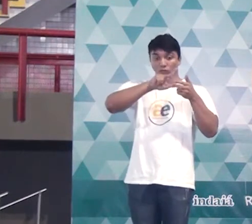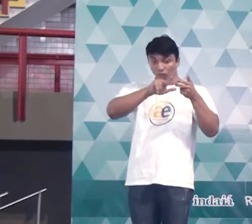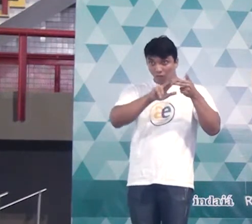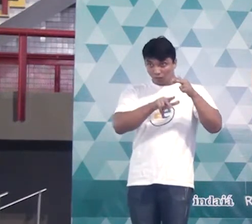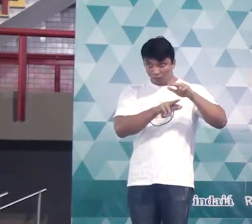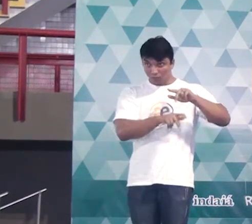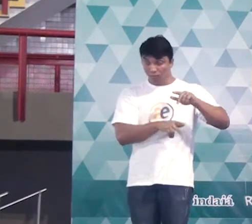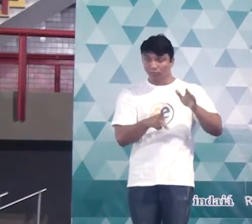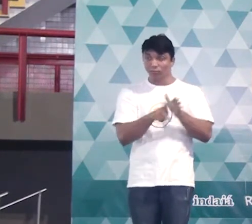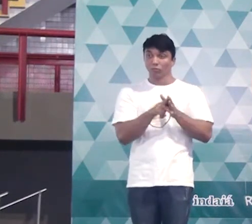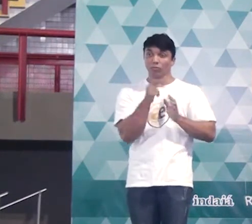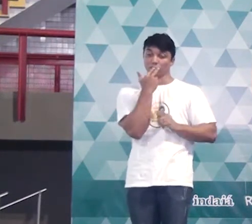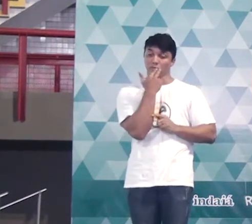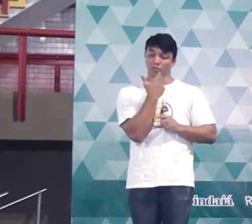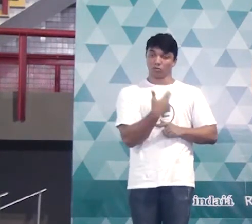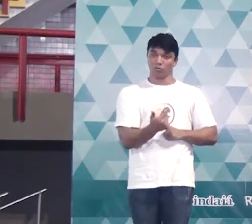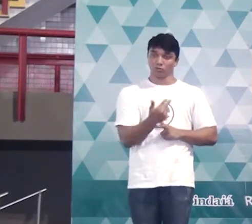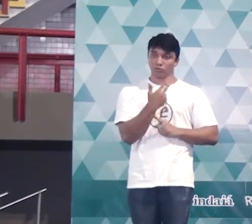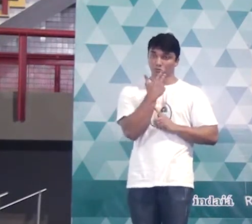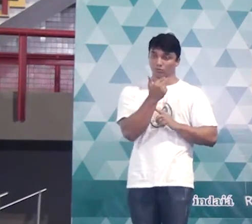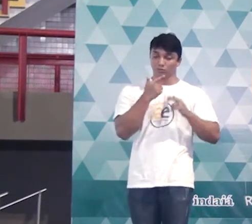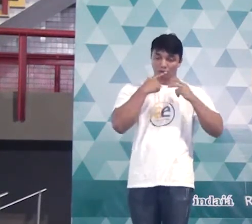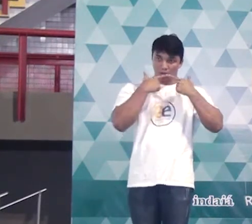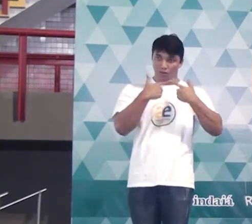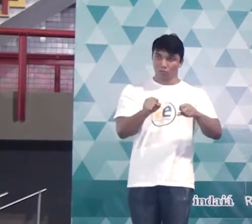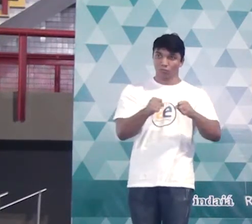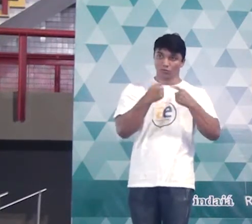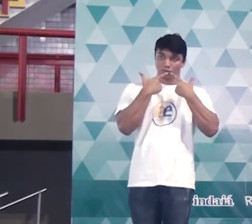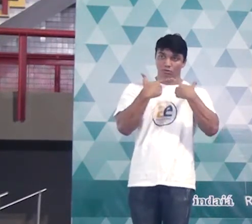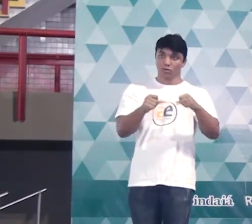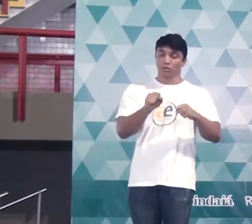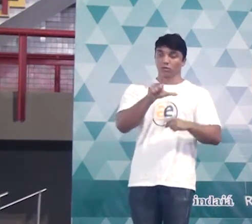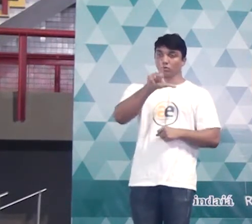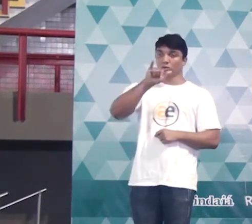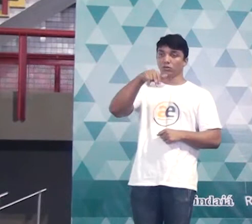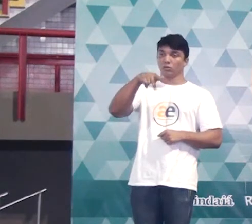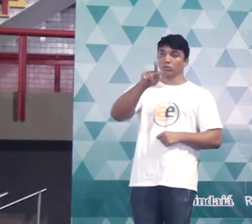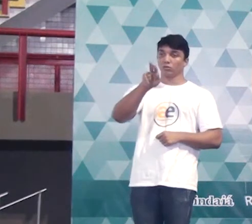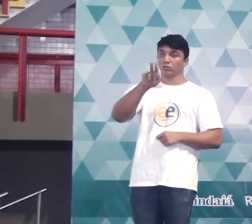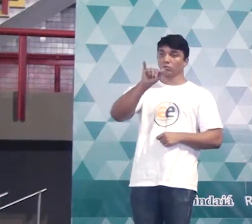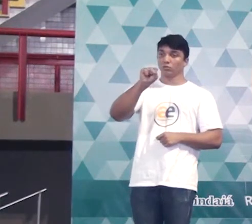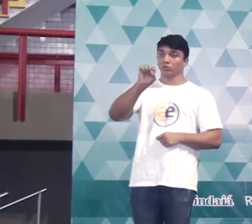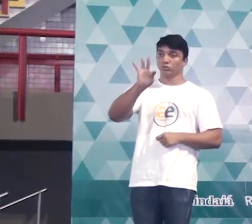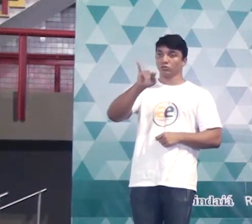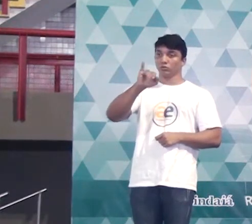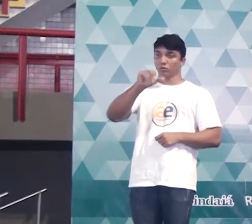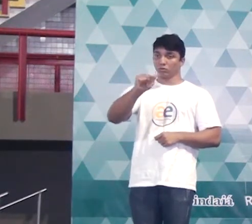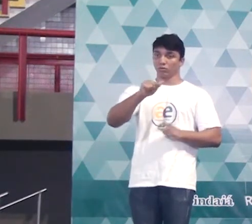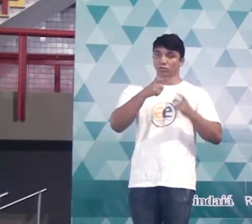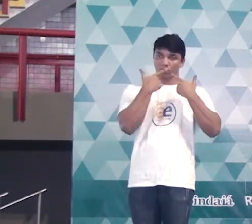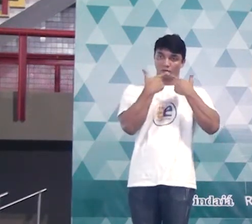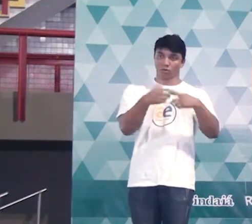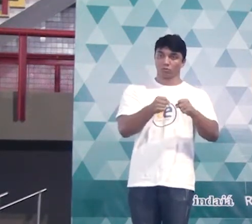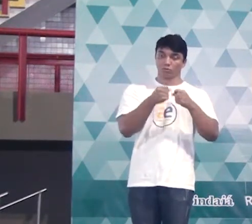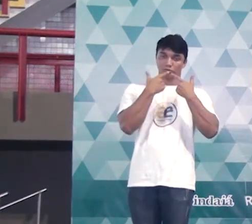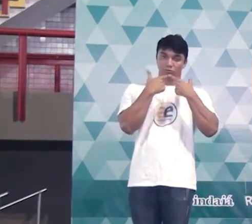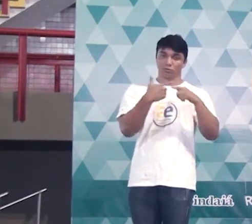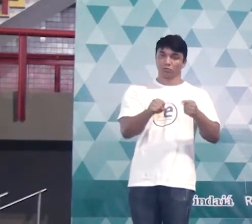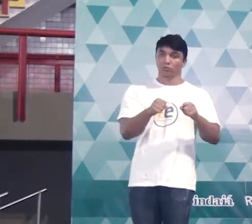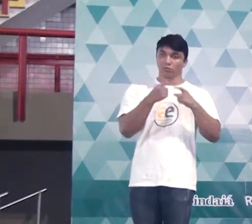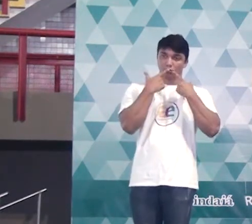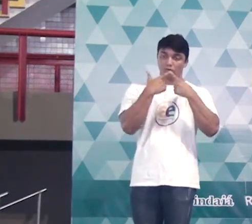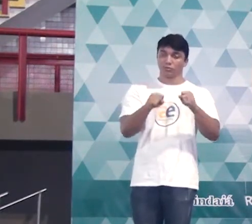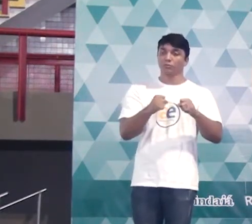variação linguística. E aí, meu amigo, eu quero é cegar. Se não houver